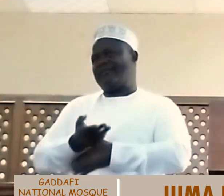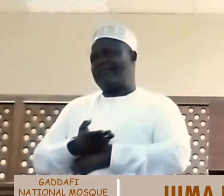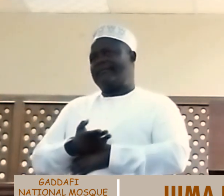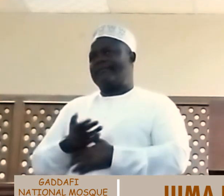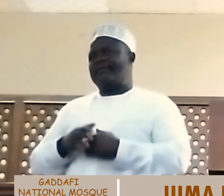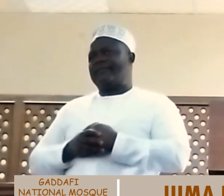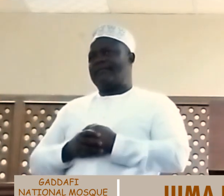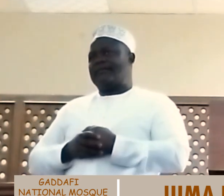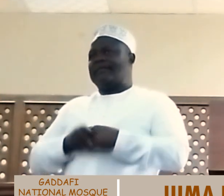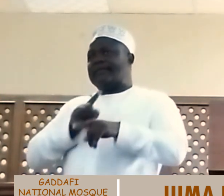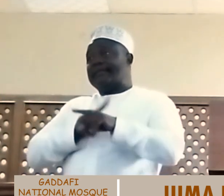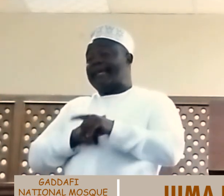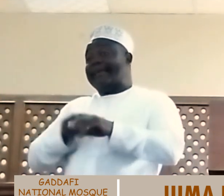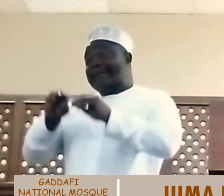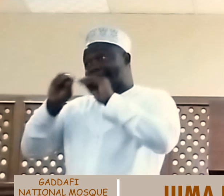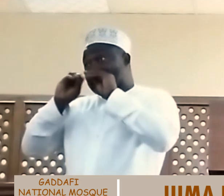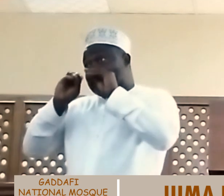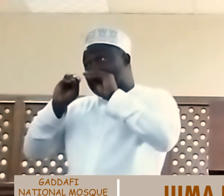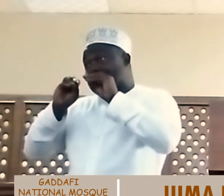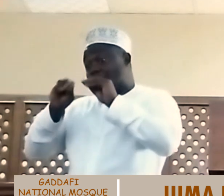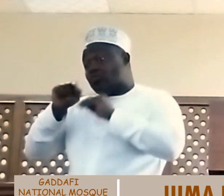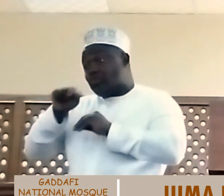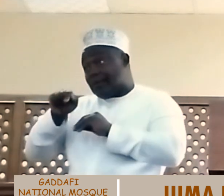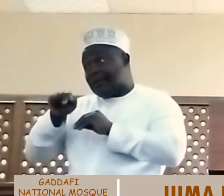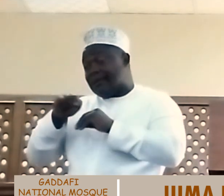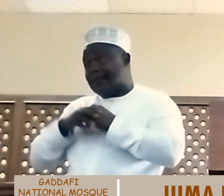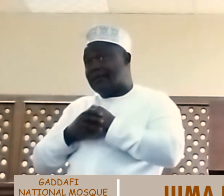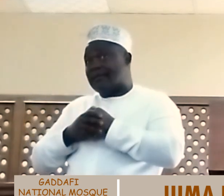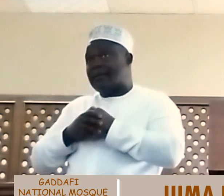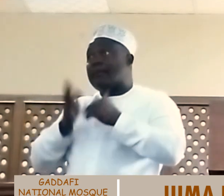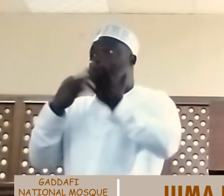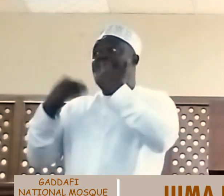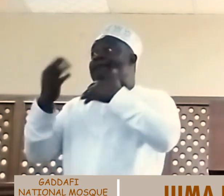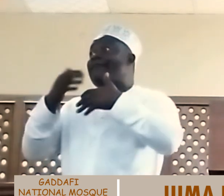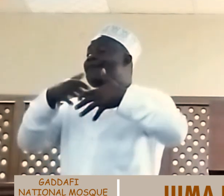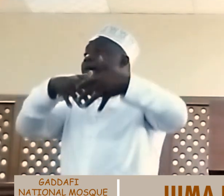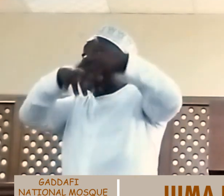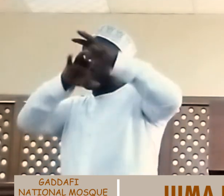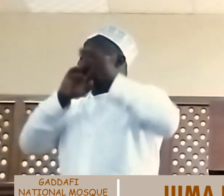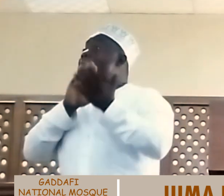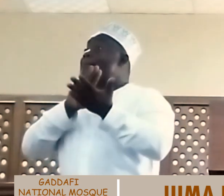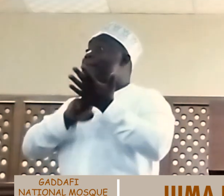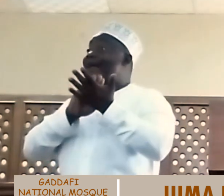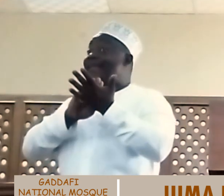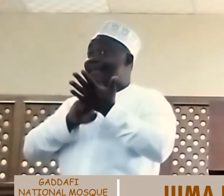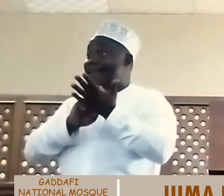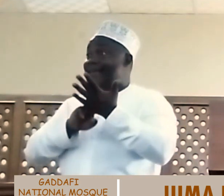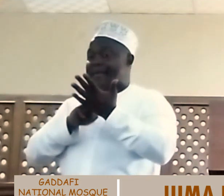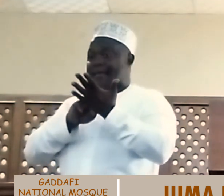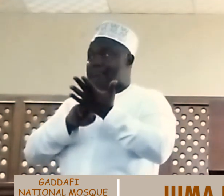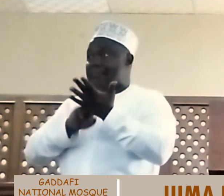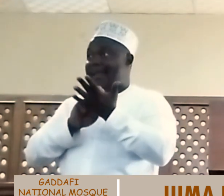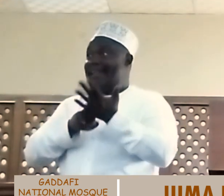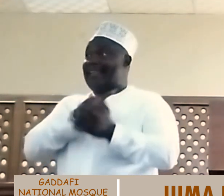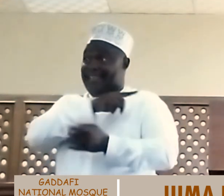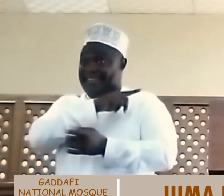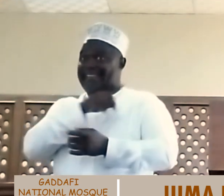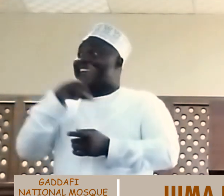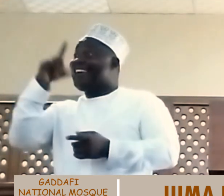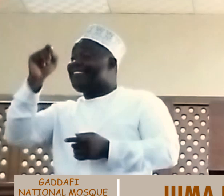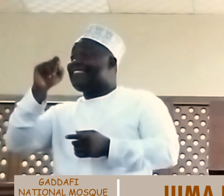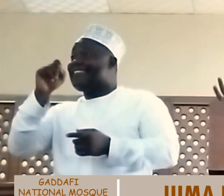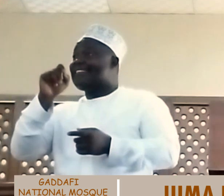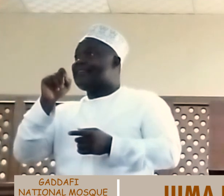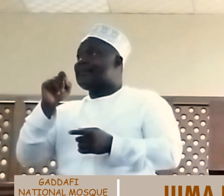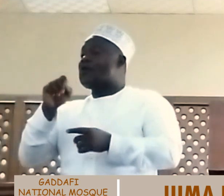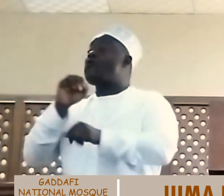In fact, okutuuka okusomesa omusomo guno olwaleero, nabadde mu kuziika ku Mmande nga tuziika